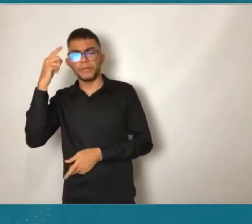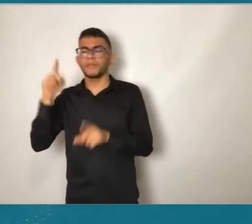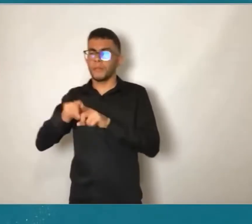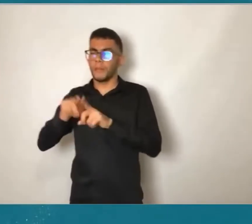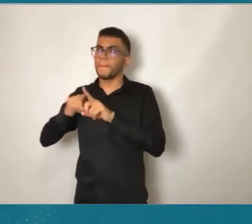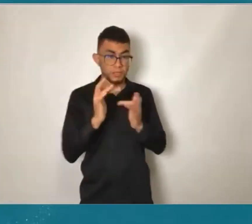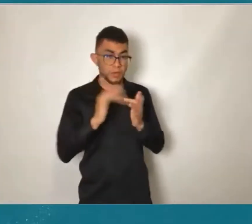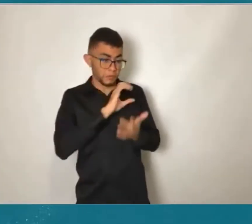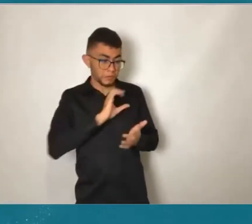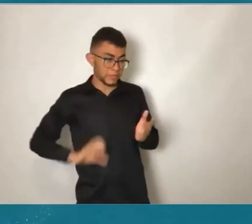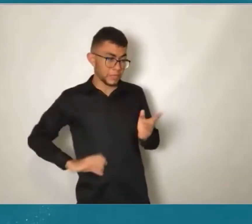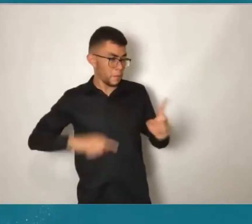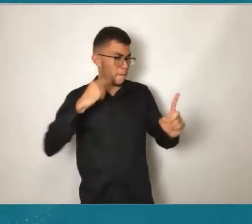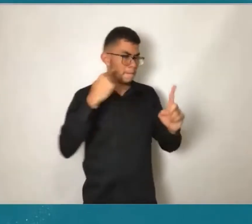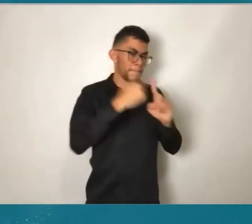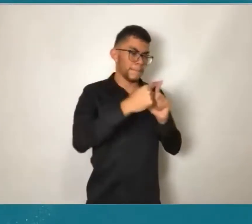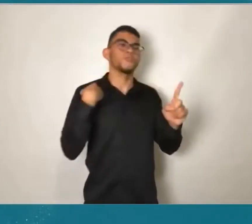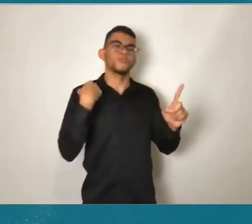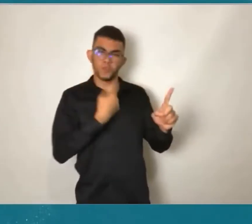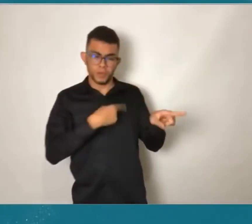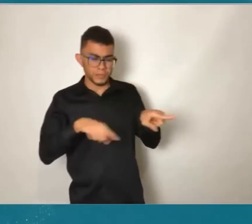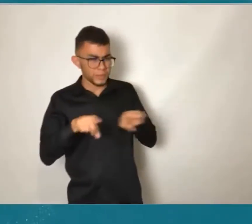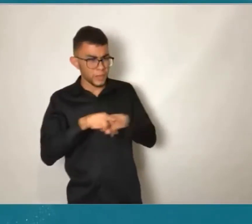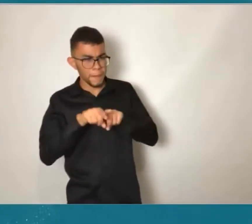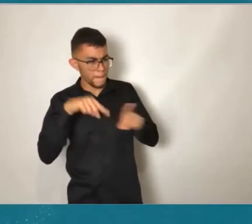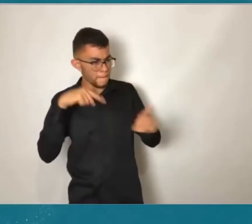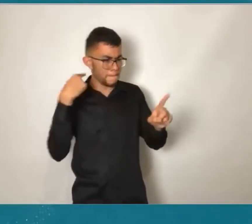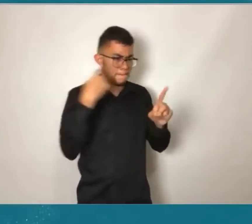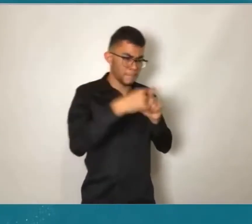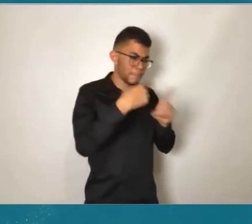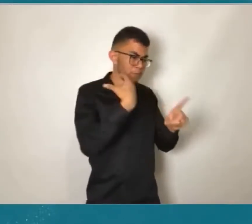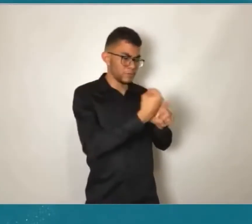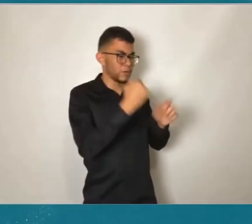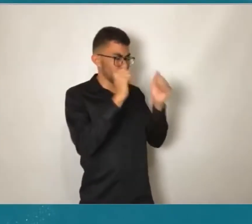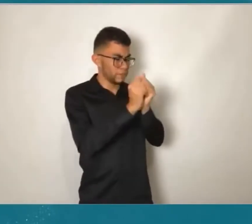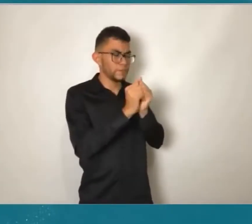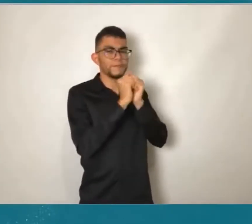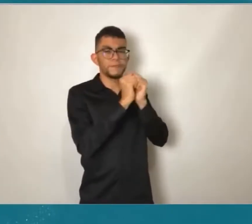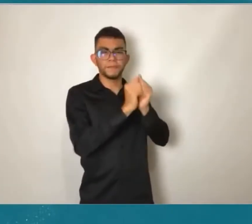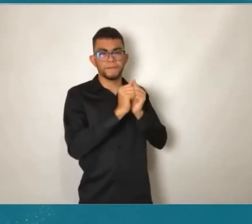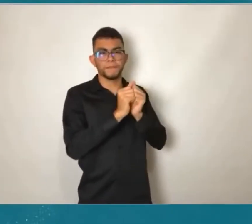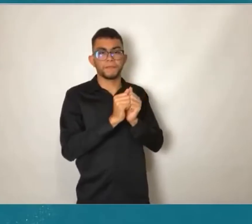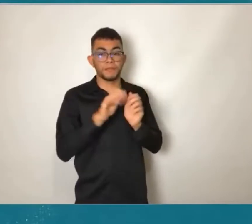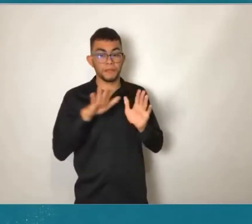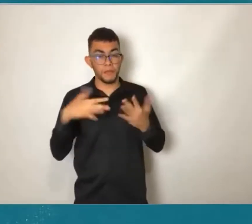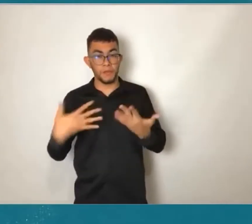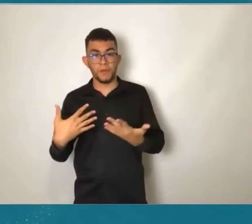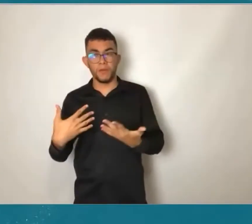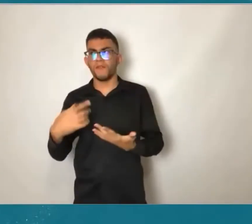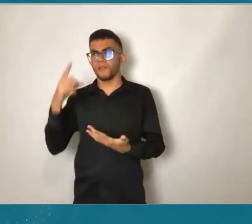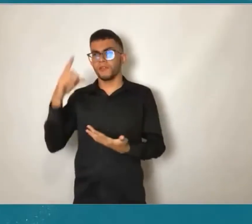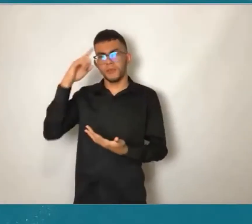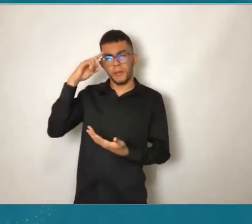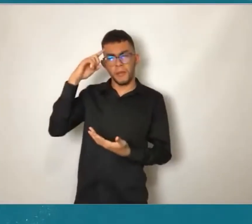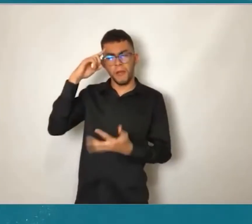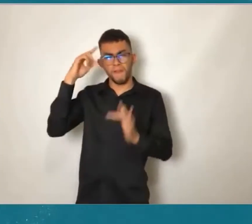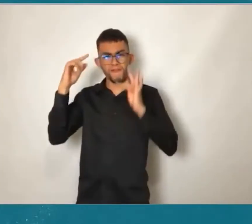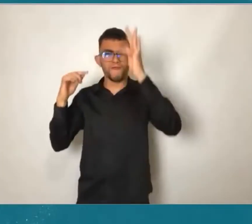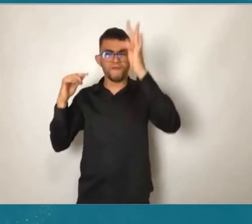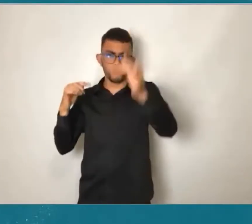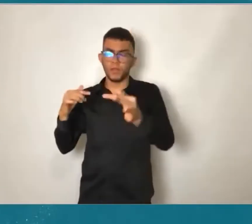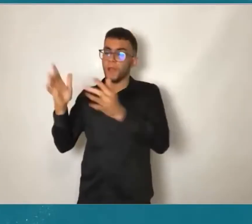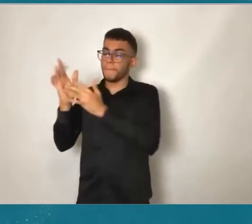inteiro, esse que seduz o mundo inteiro. É aquela serpente que enganou a Eva e hoje continua enganando a